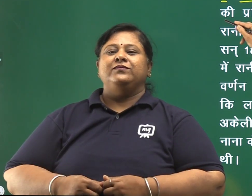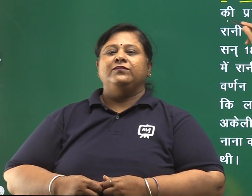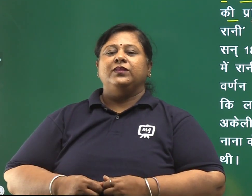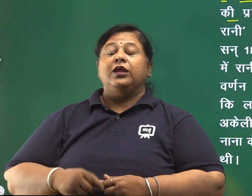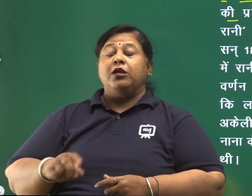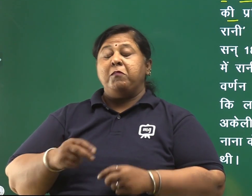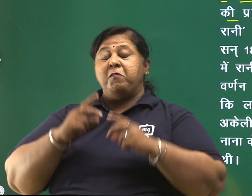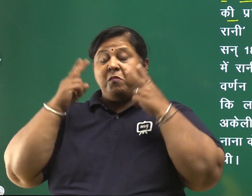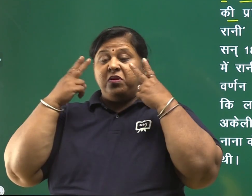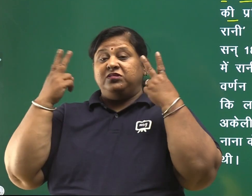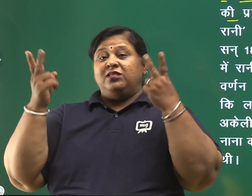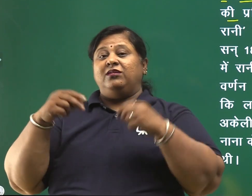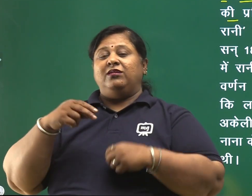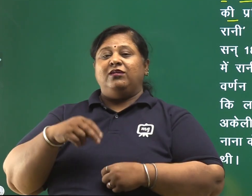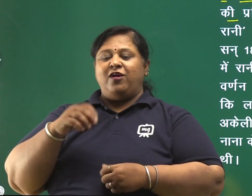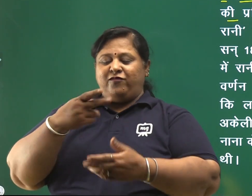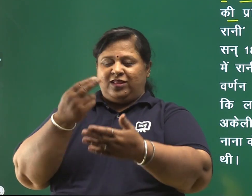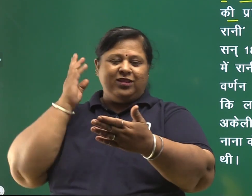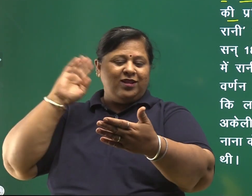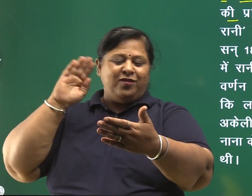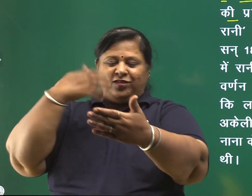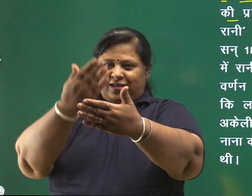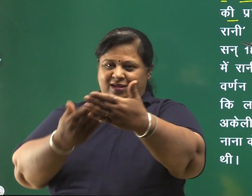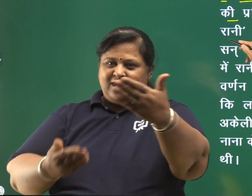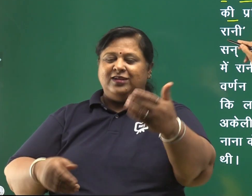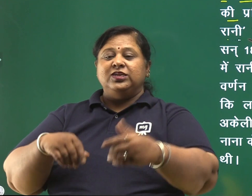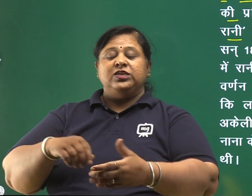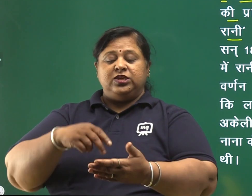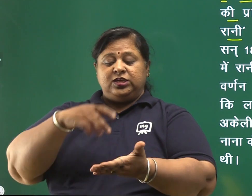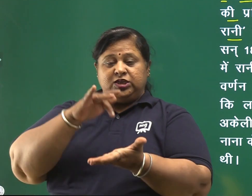की प्रसिद्ध कविता झांसी की रानी